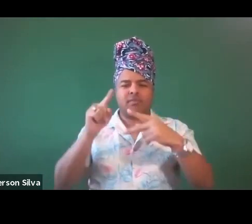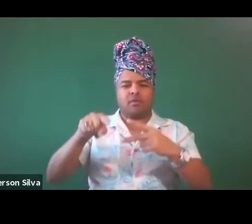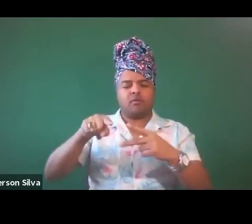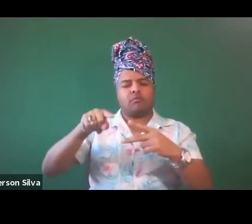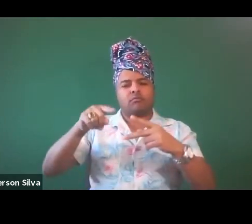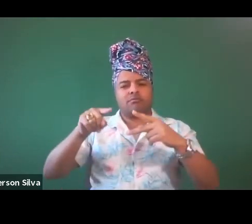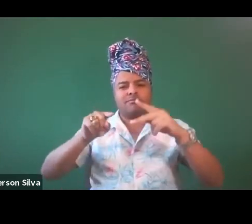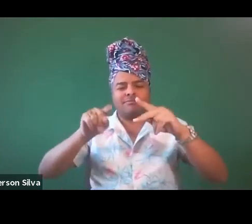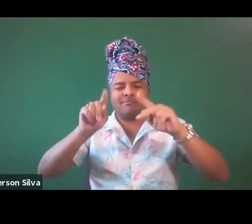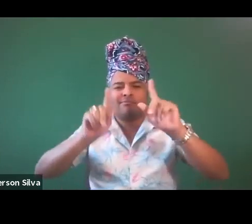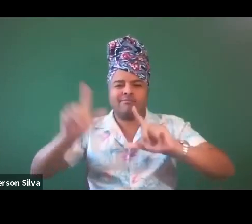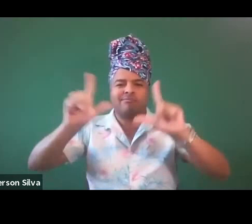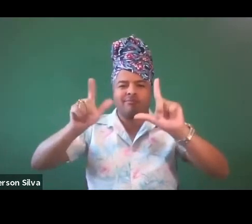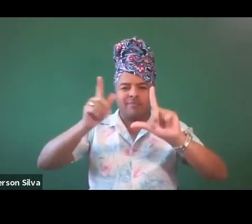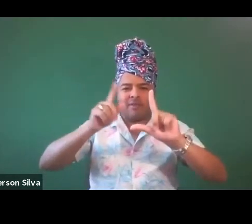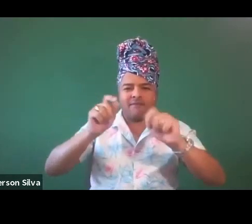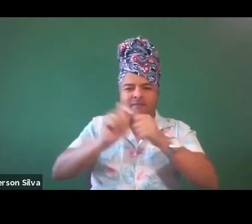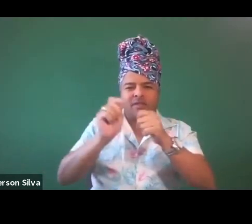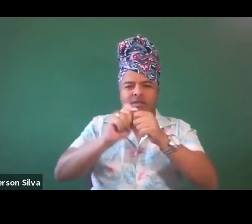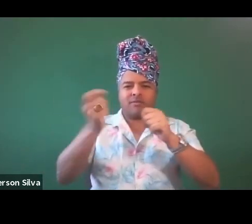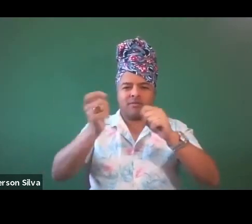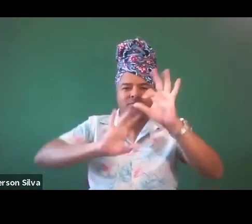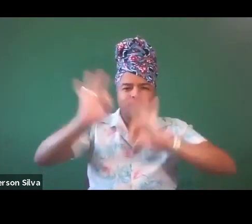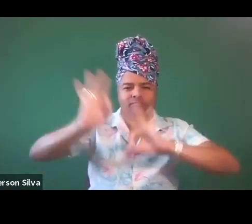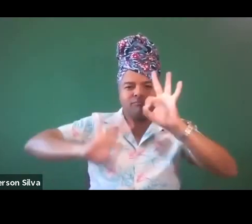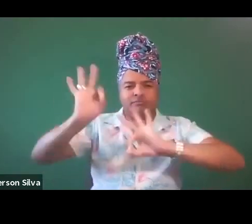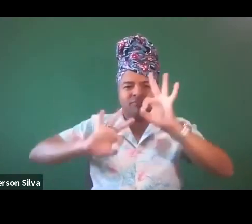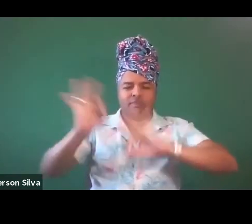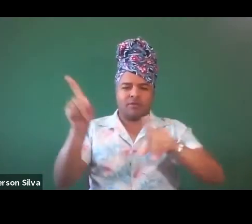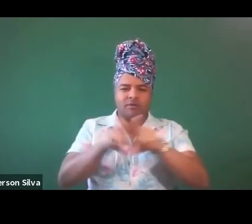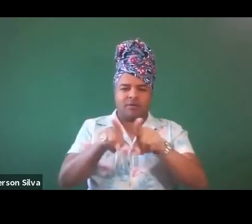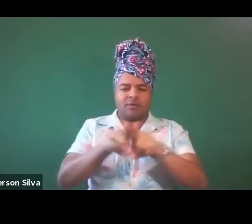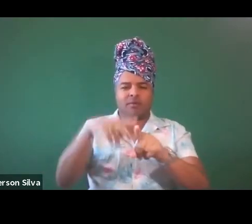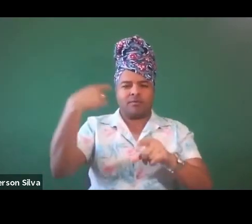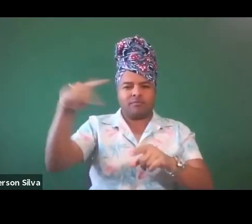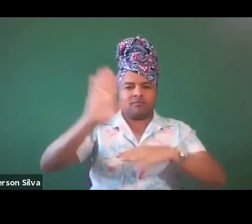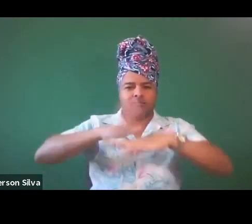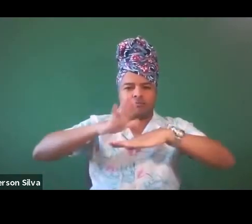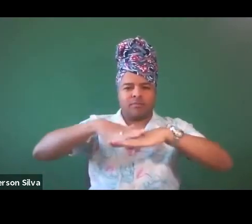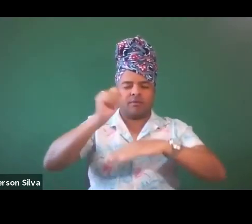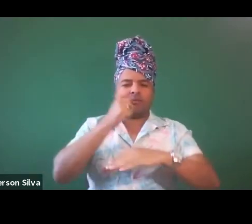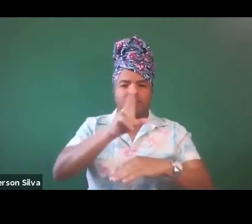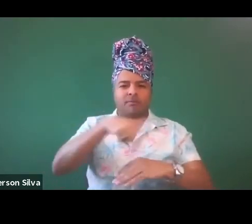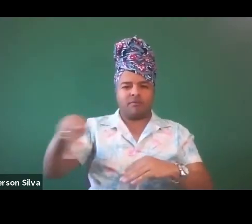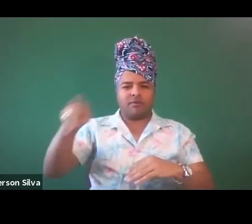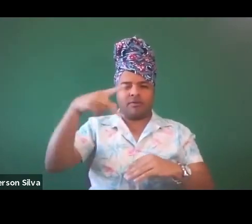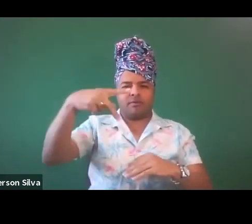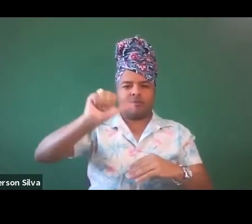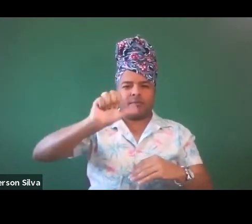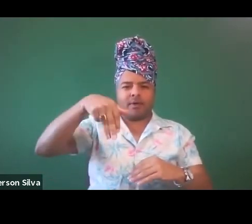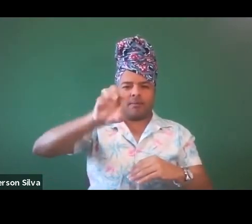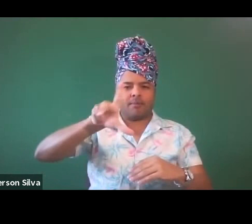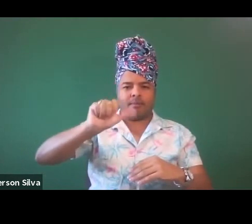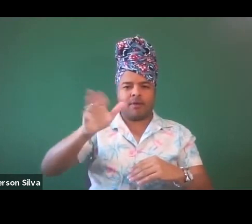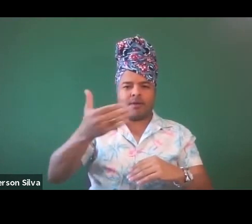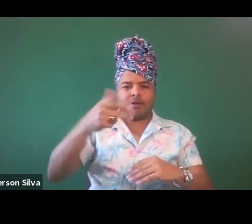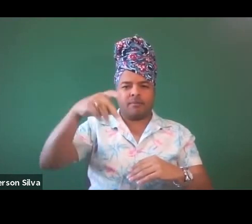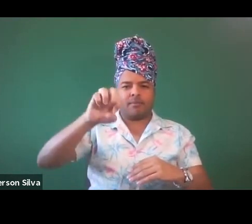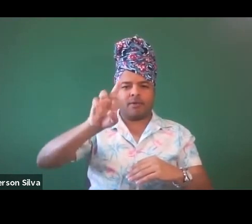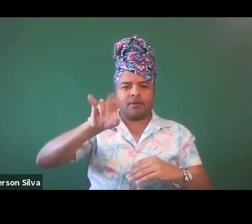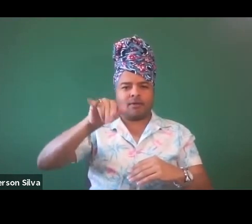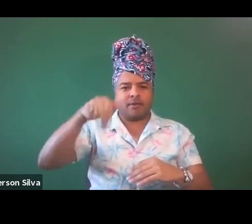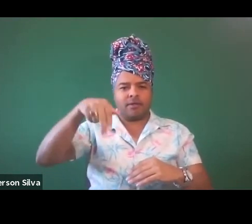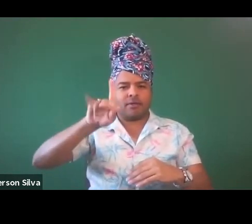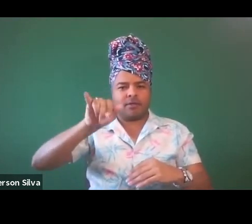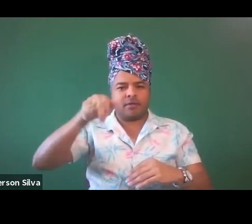Dirigido e adaptado pela professora cineasta Pamela Peregrino, do texto original de Jeanei